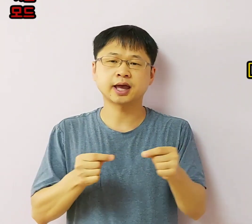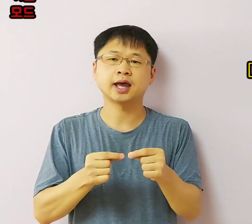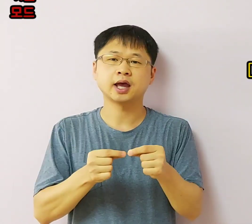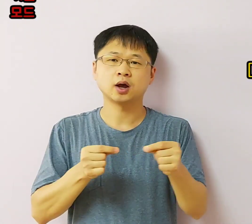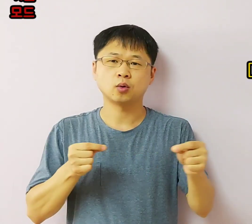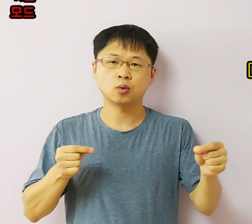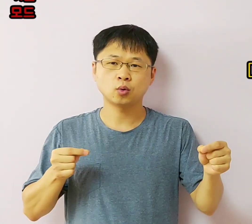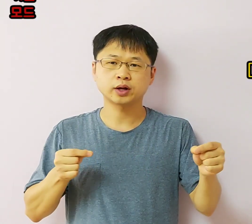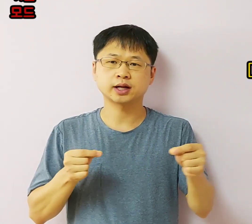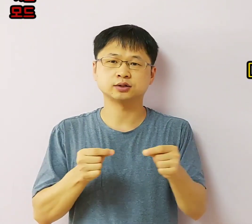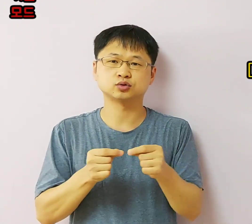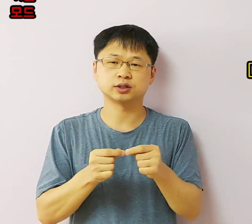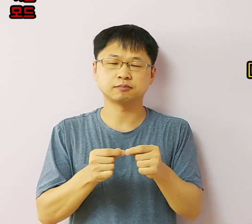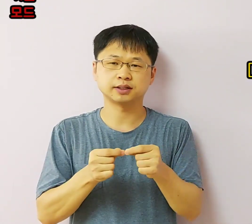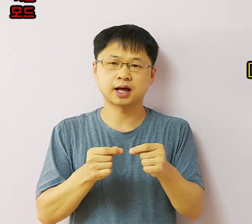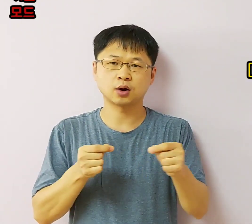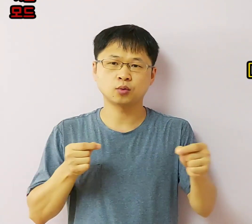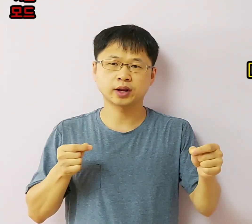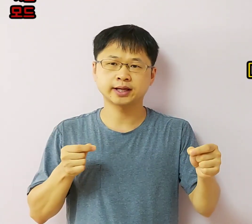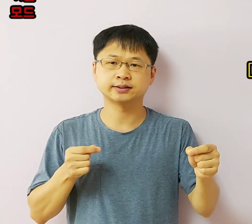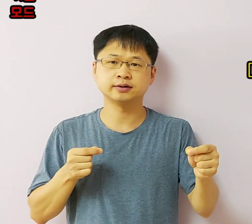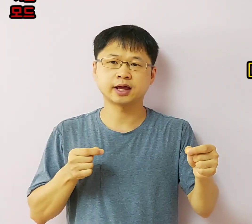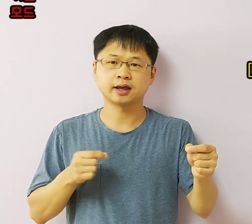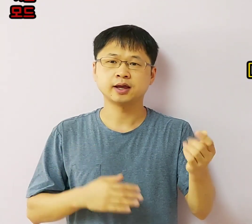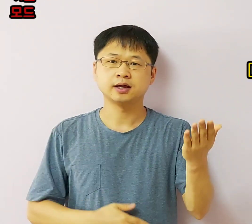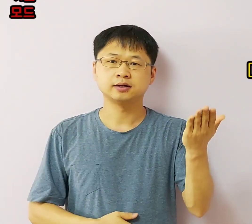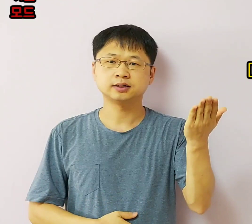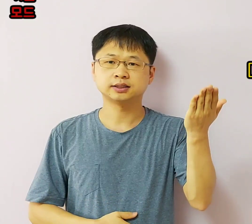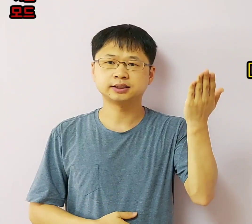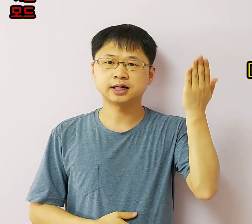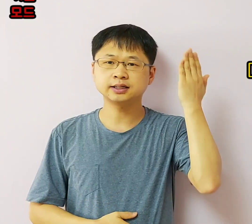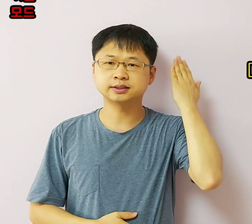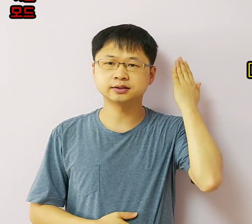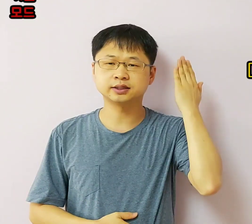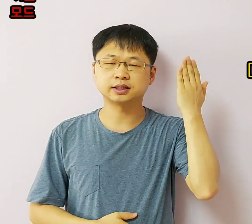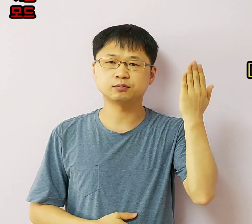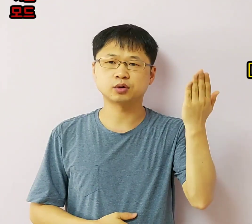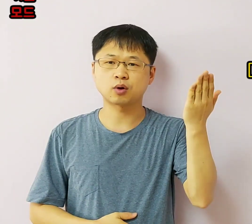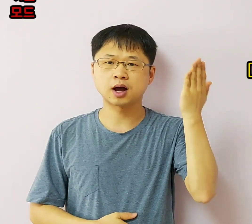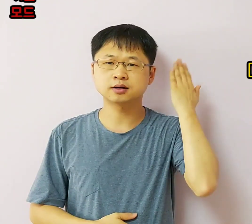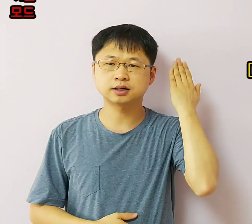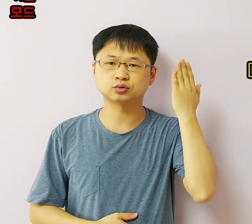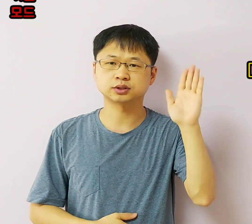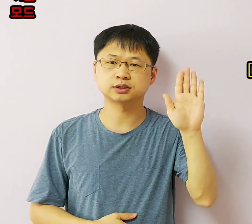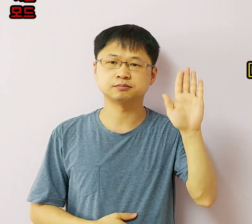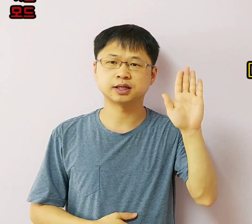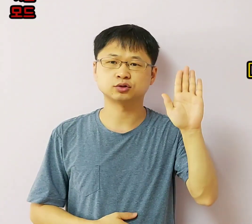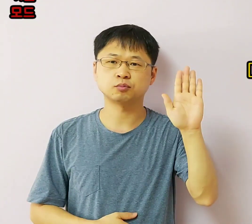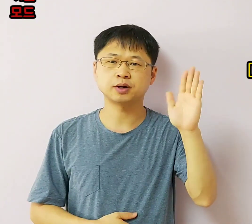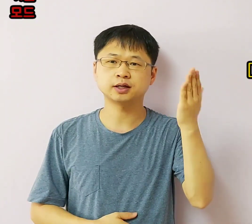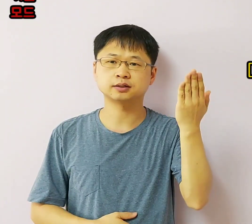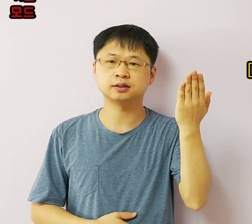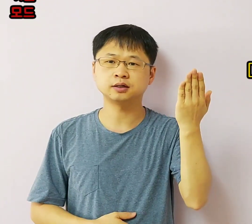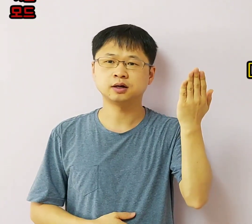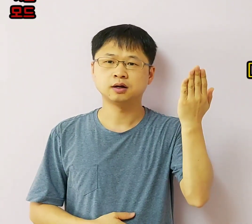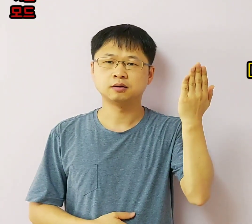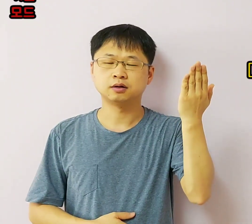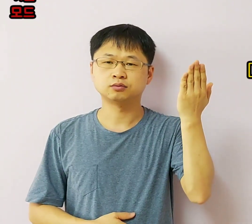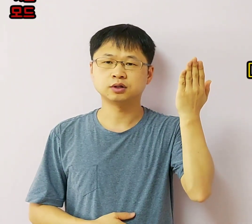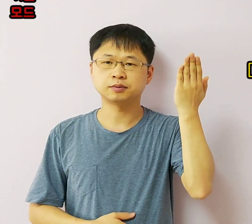길게, 오래라는 수어가 됩니다. 오래전에, 여기선 시간의 전이기 때문에 과거라는 수어 썼습니다. 손바닥을 얼굴